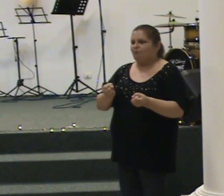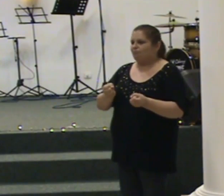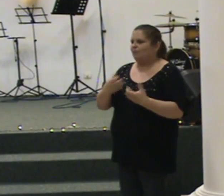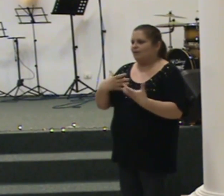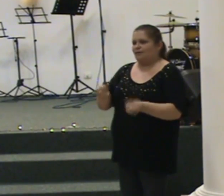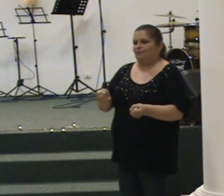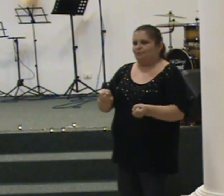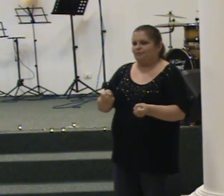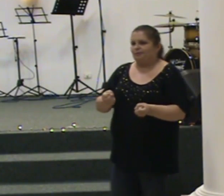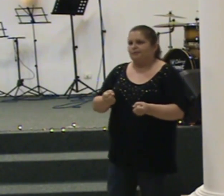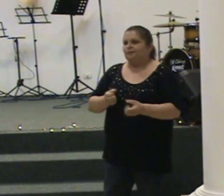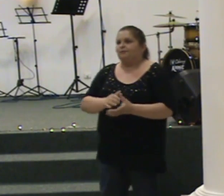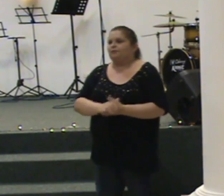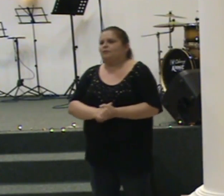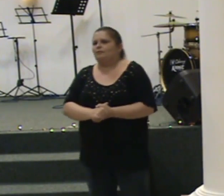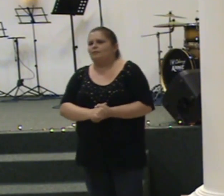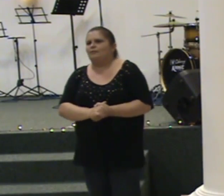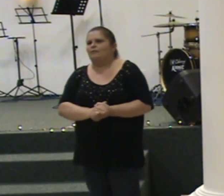Pensa você,